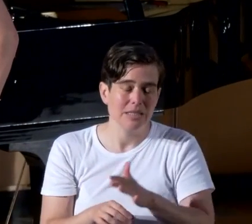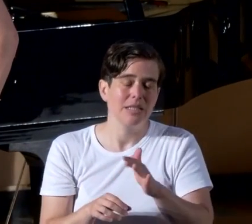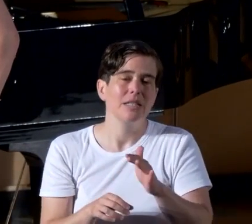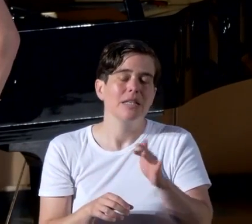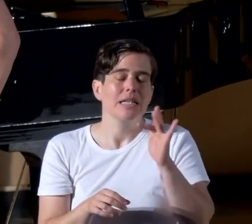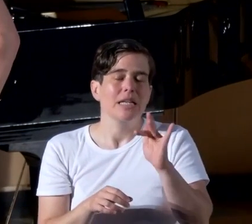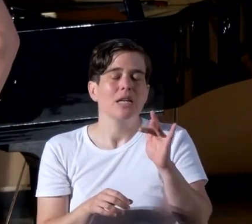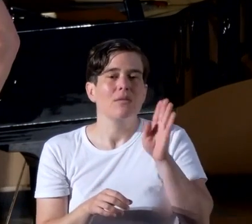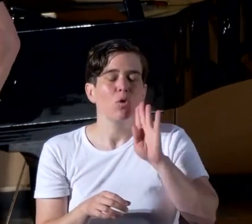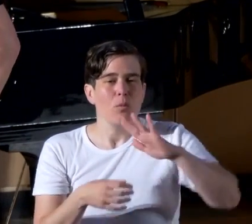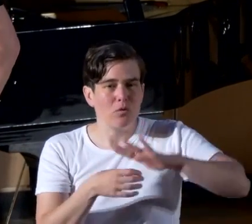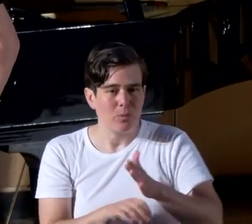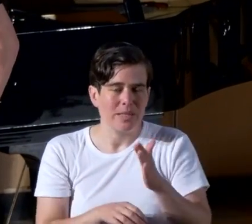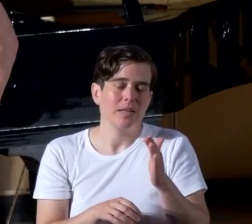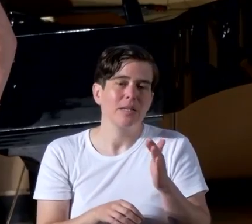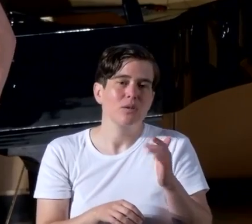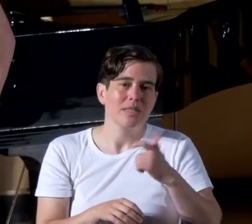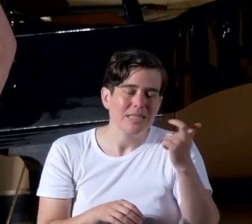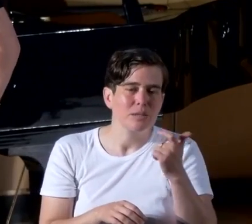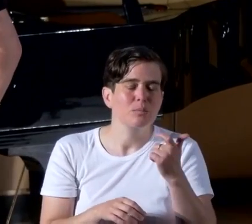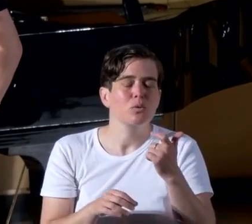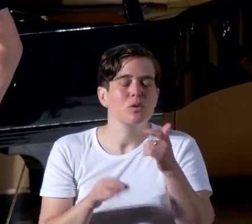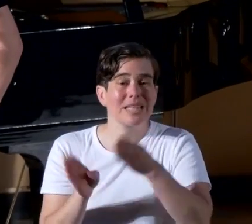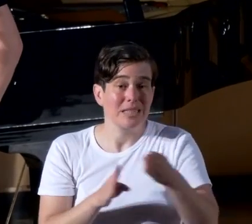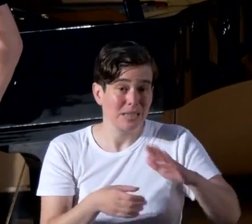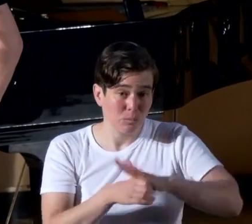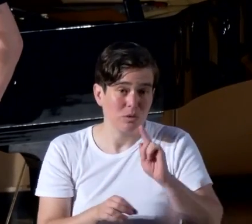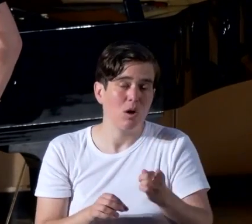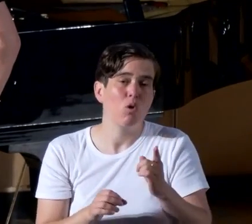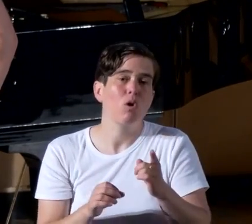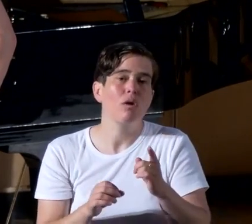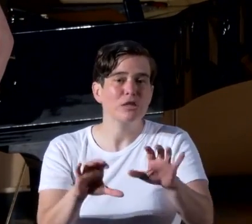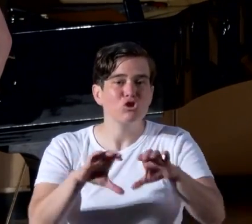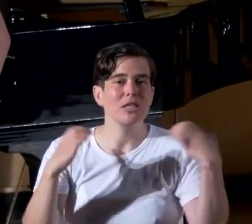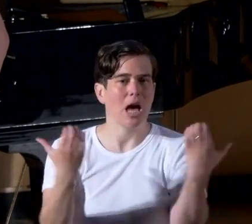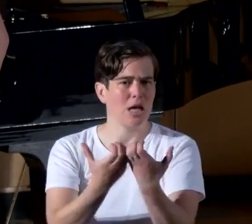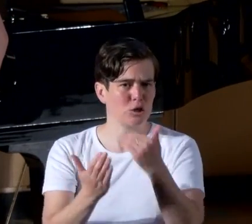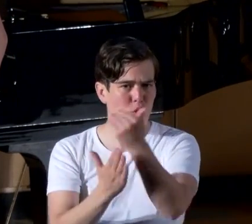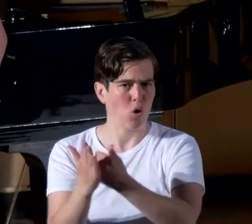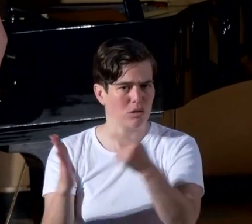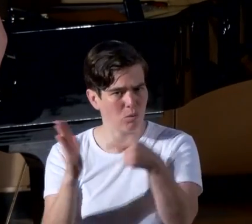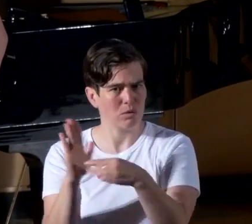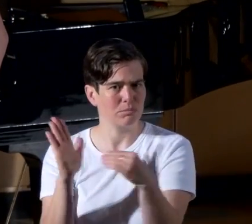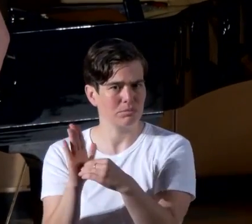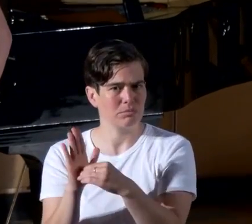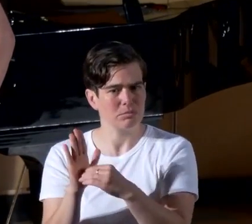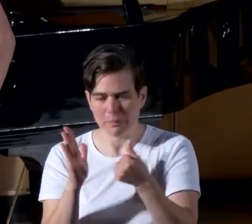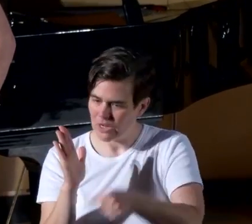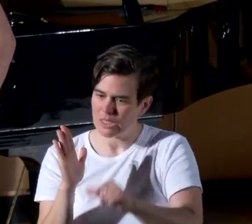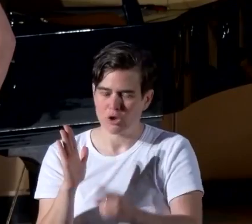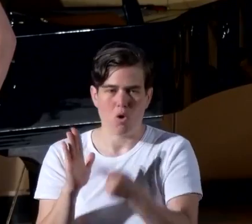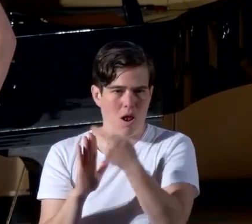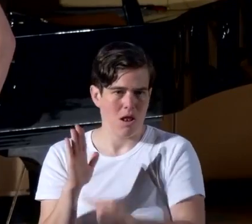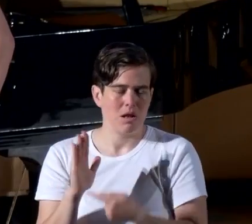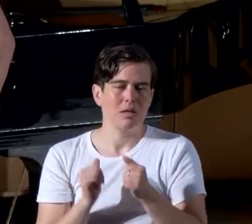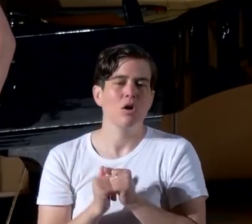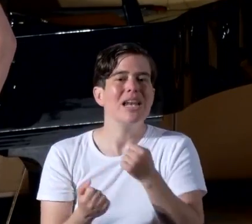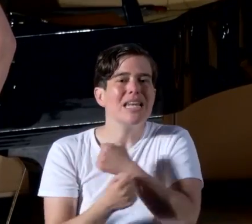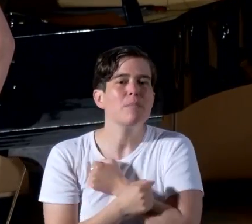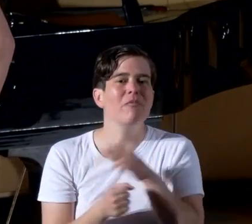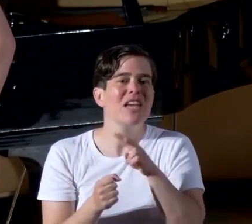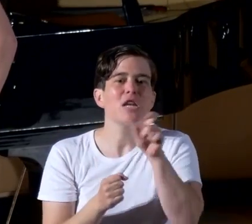Diskriminierung und Sexismus sogar in unserer Stadionordnung festgeschrieben haben. Und nicht nur dort, sondern lieb doch, wen du